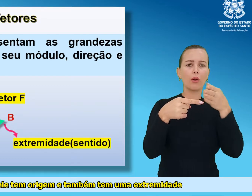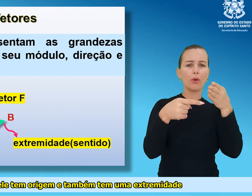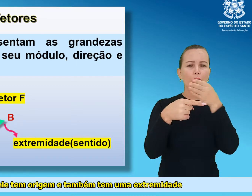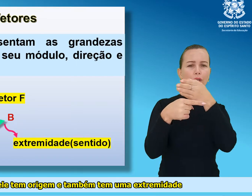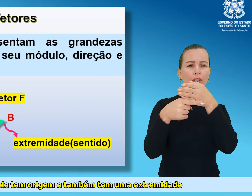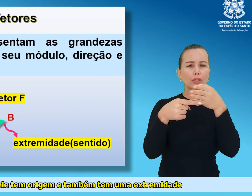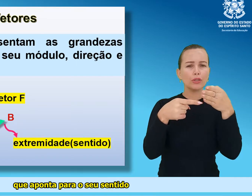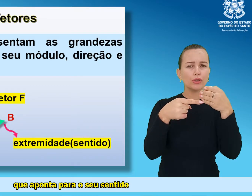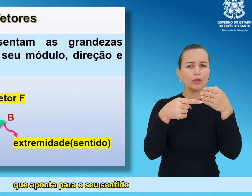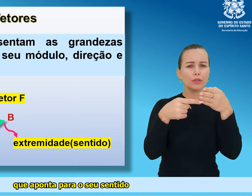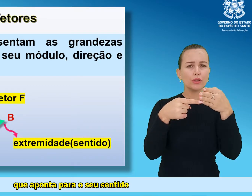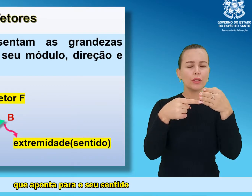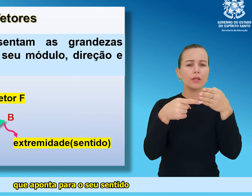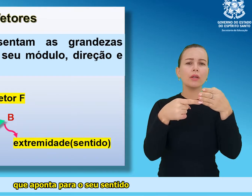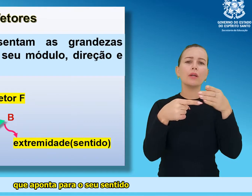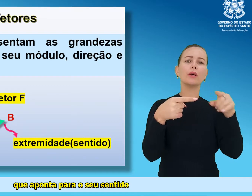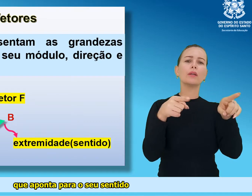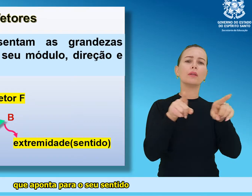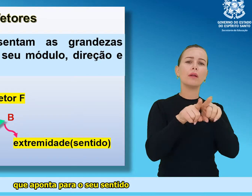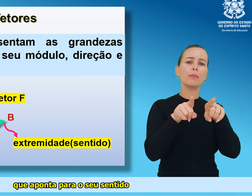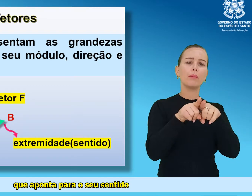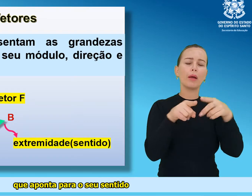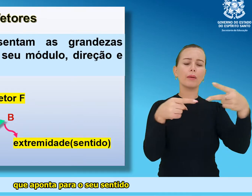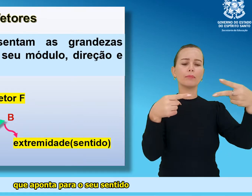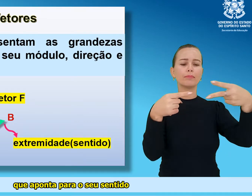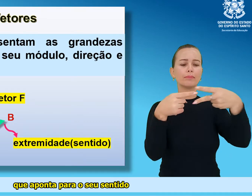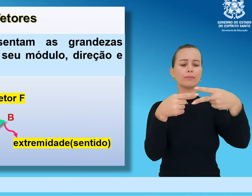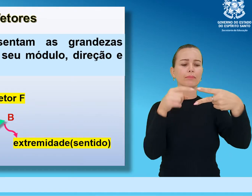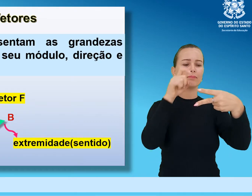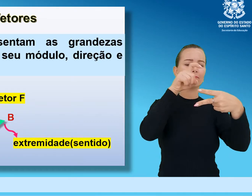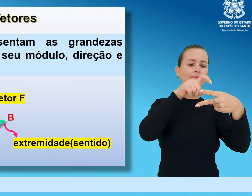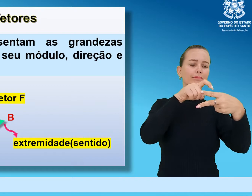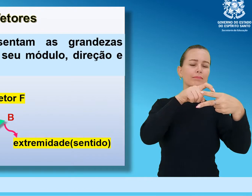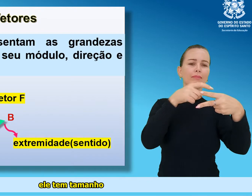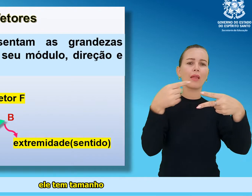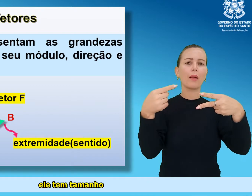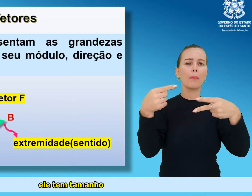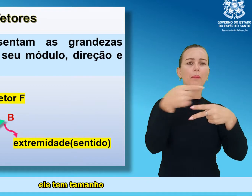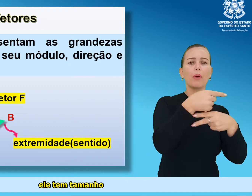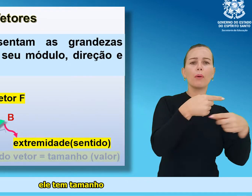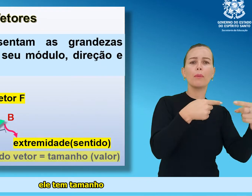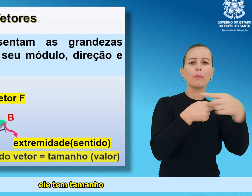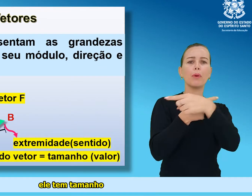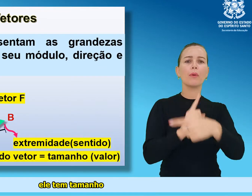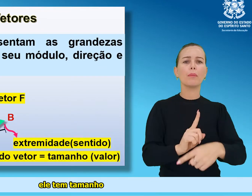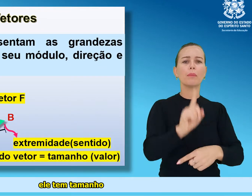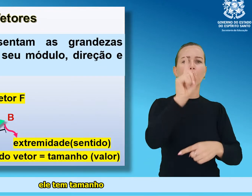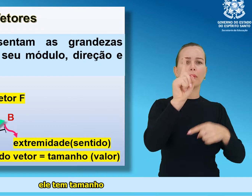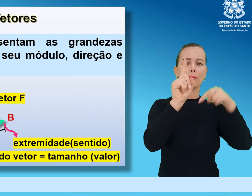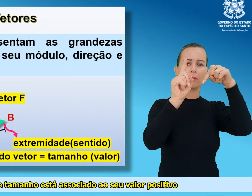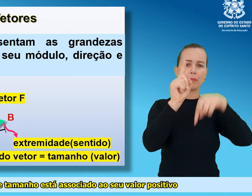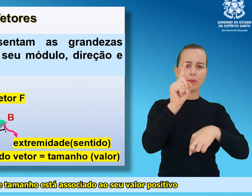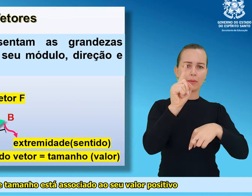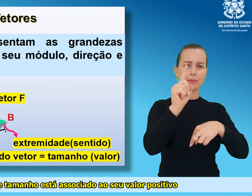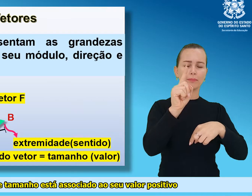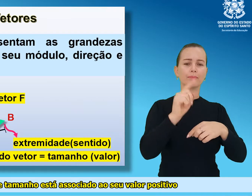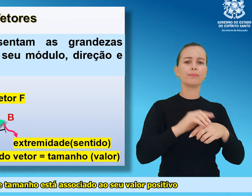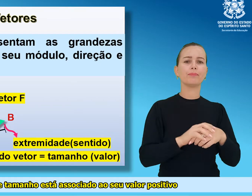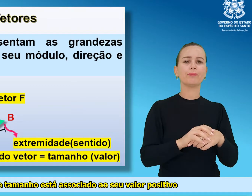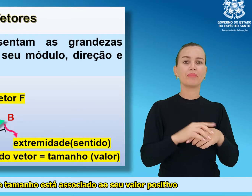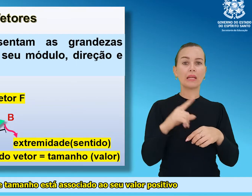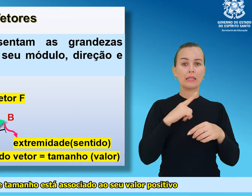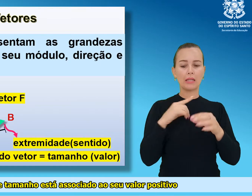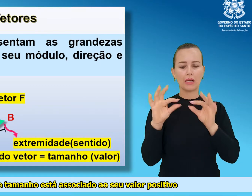uma extremidade, que aponta para o seu sentido. Ele tem tamanho, onde